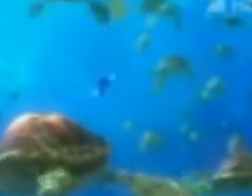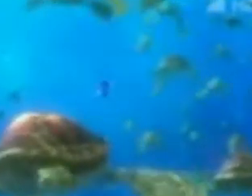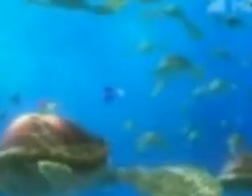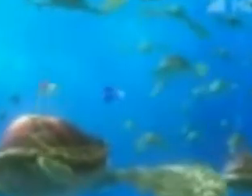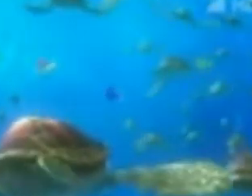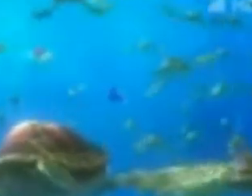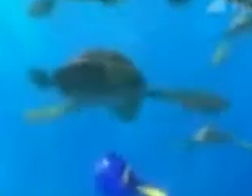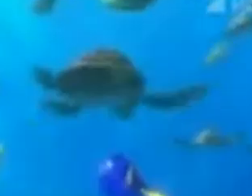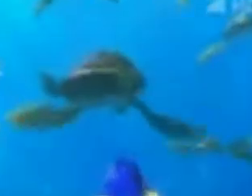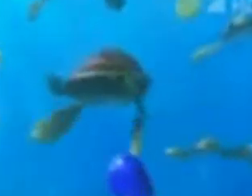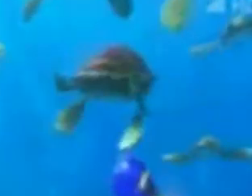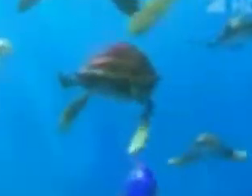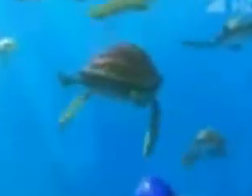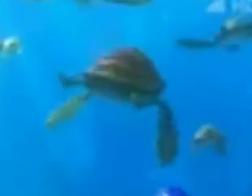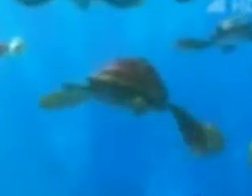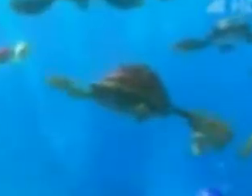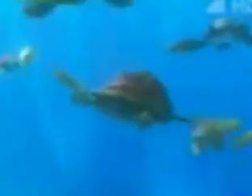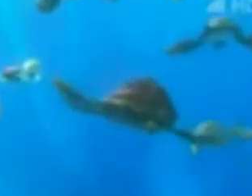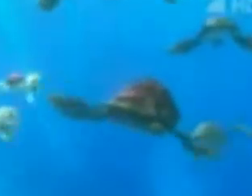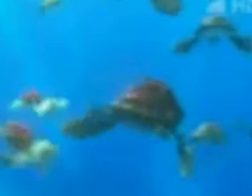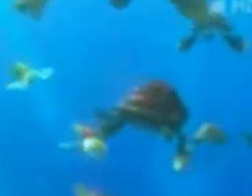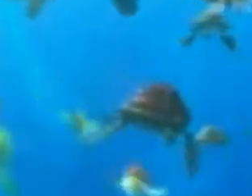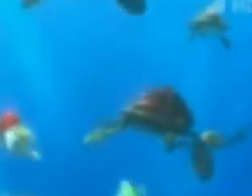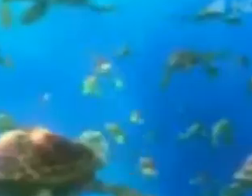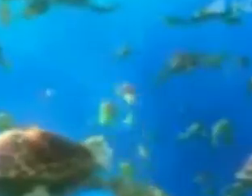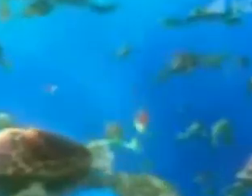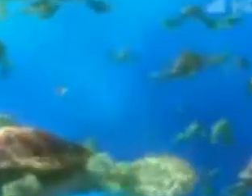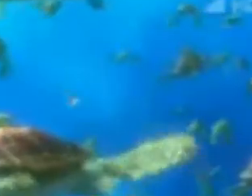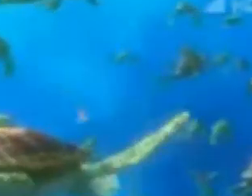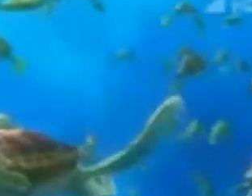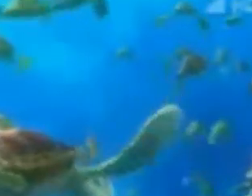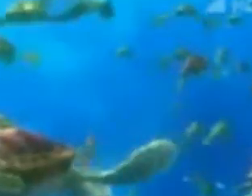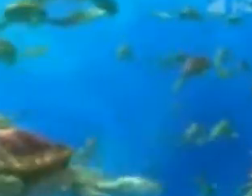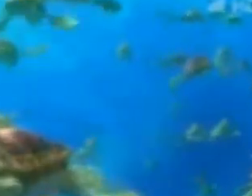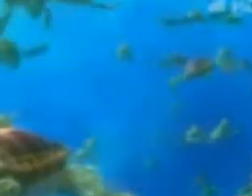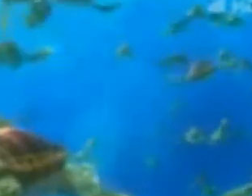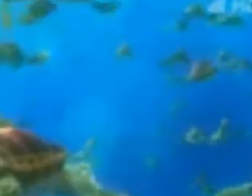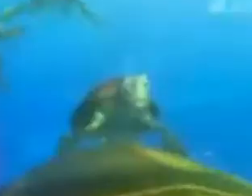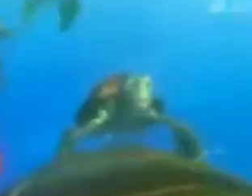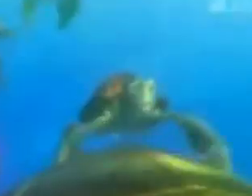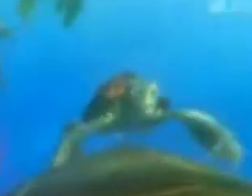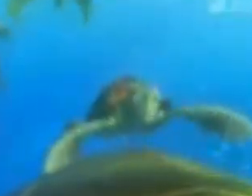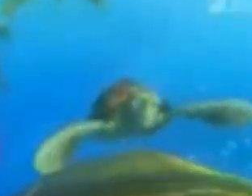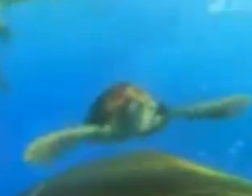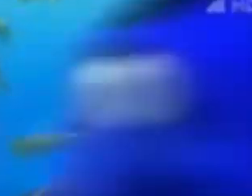Achei vocês! Me peguem se puderem!